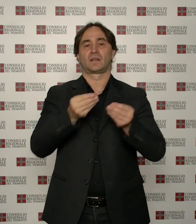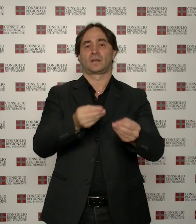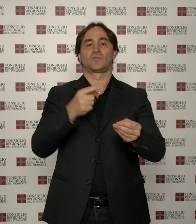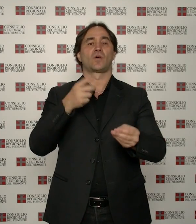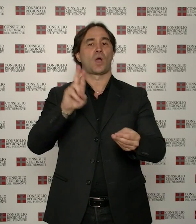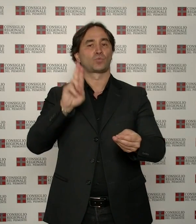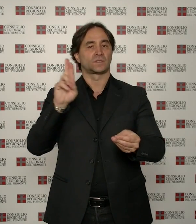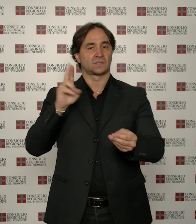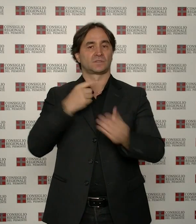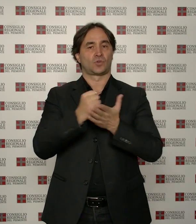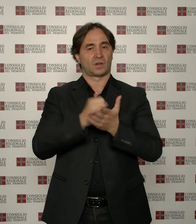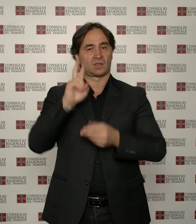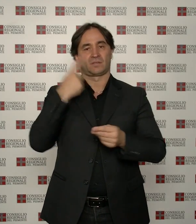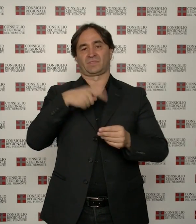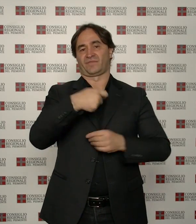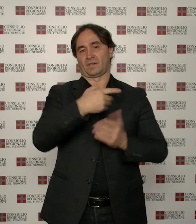gli interrogativi proposti dal film.